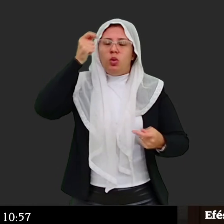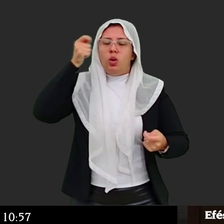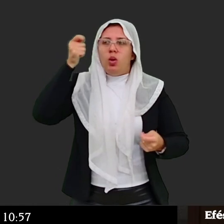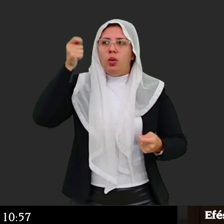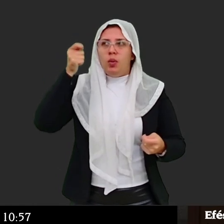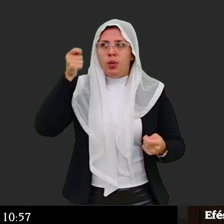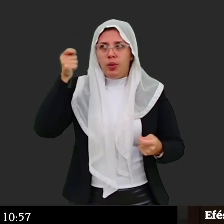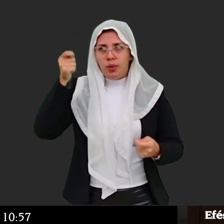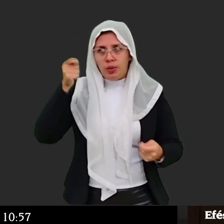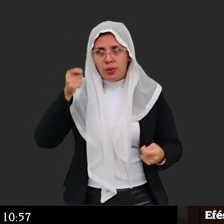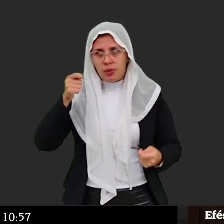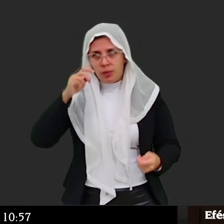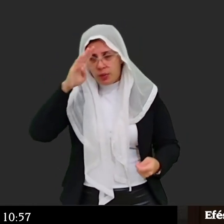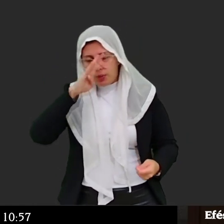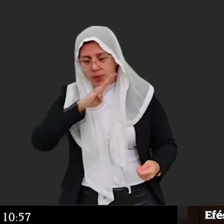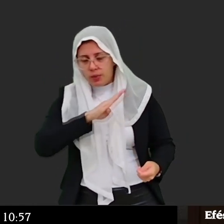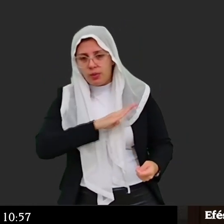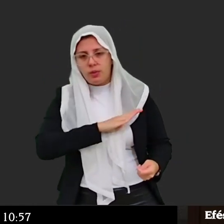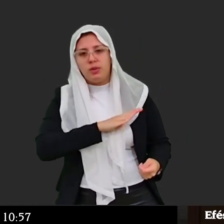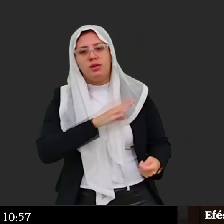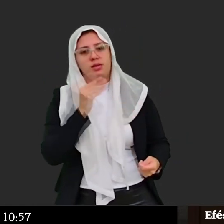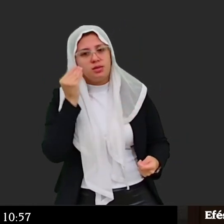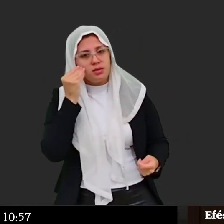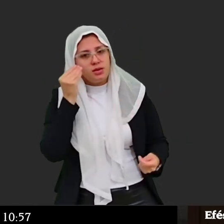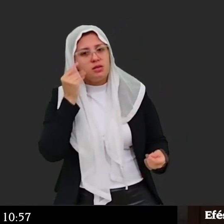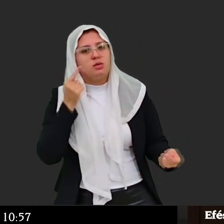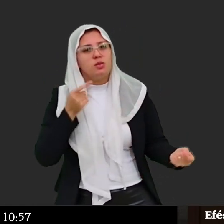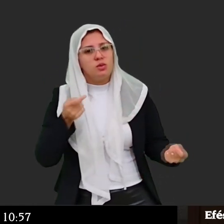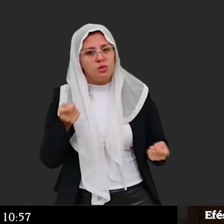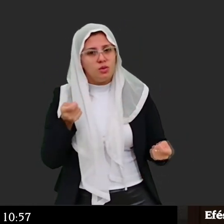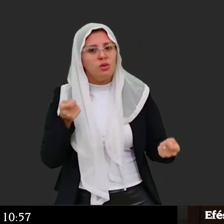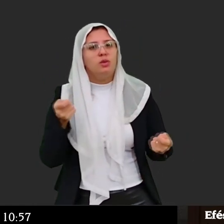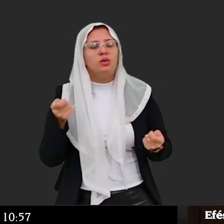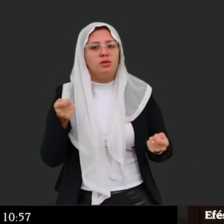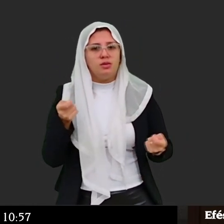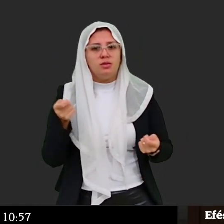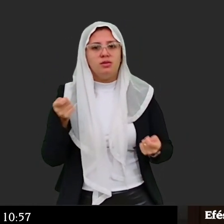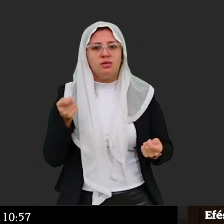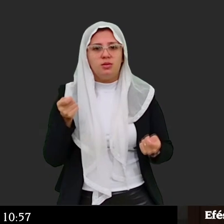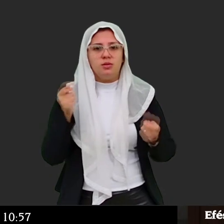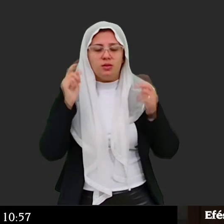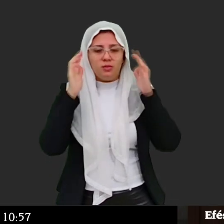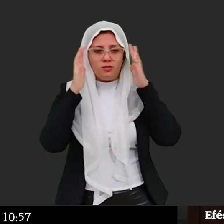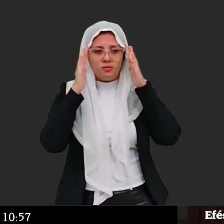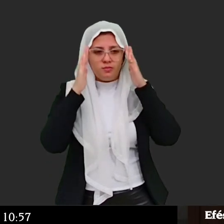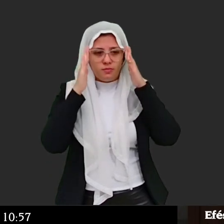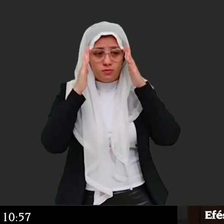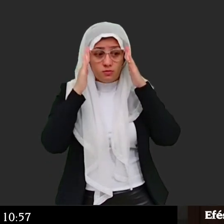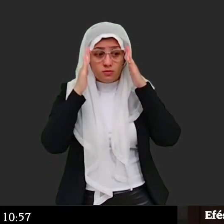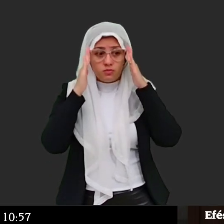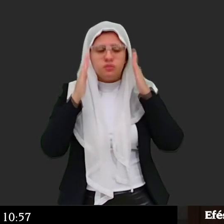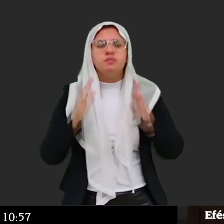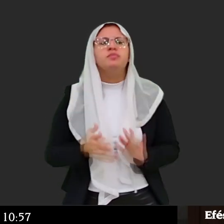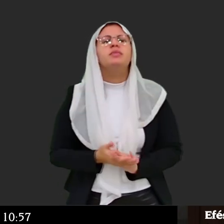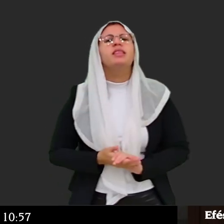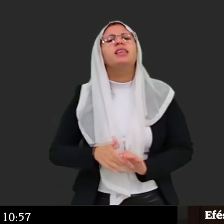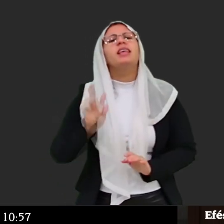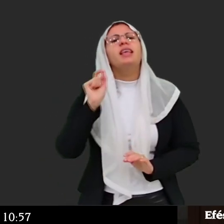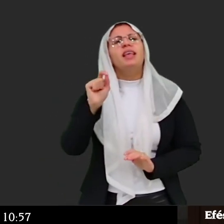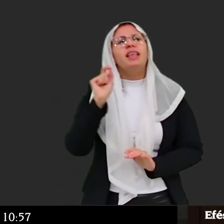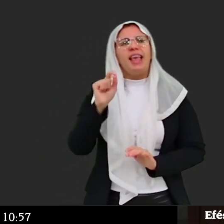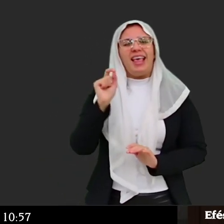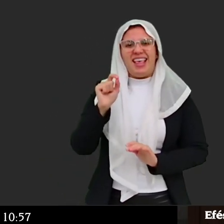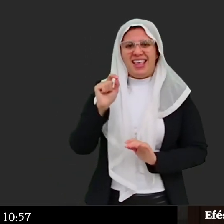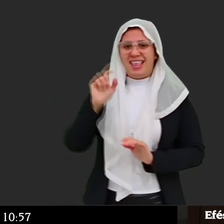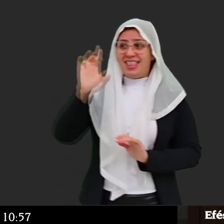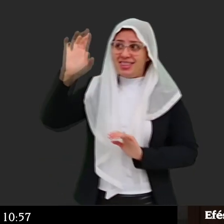domínio do Espírito de Deus em nós. Aquele que tem em si este contato pleno com Deus pode até se